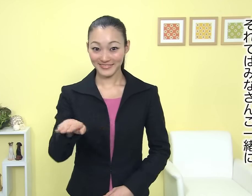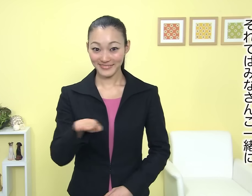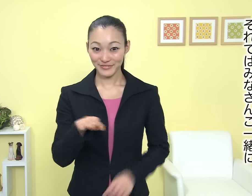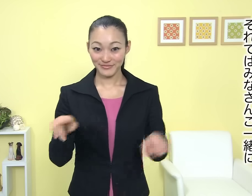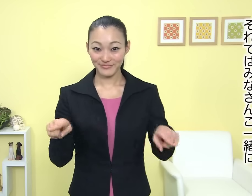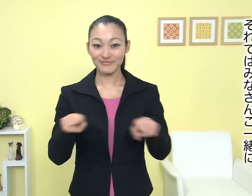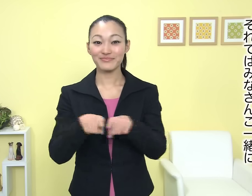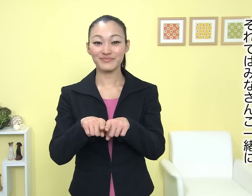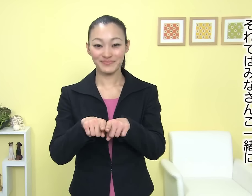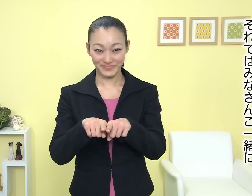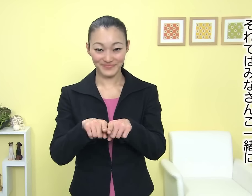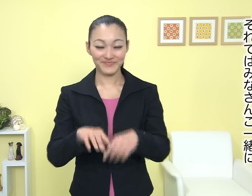それでは皆さんご一緒に、